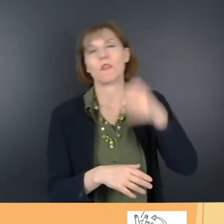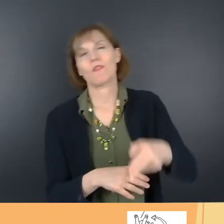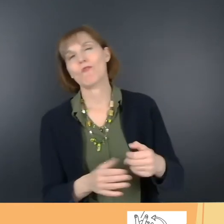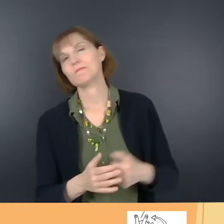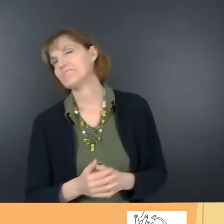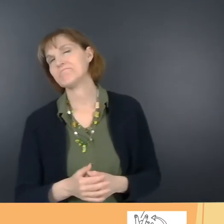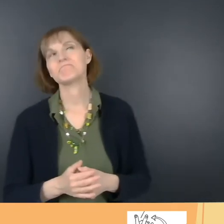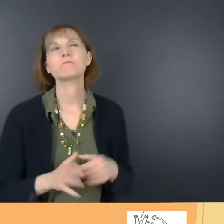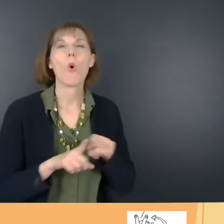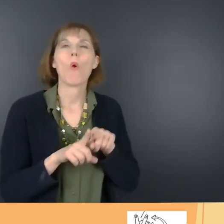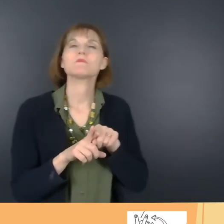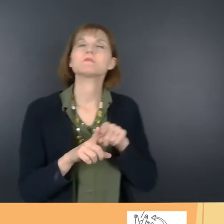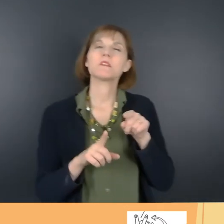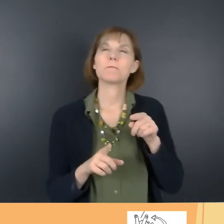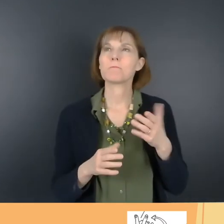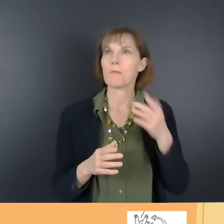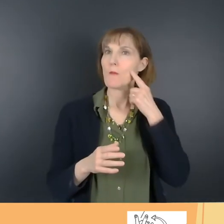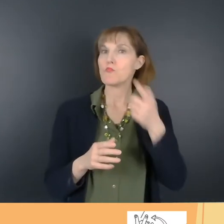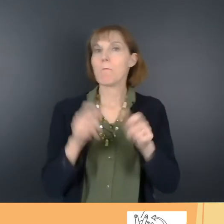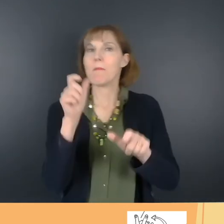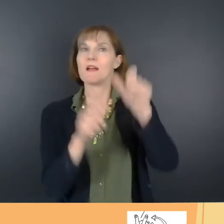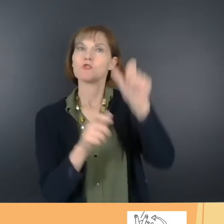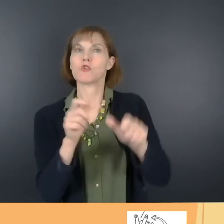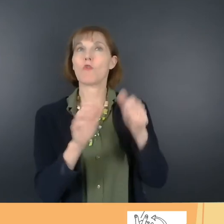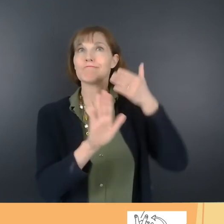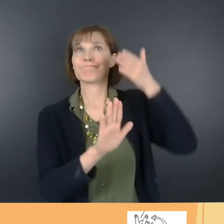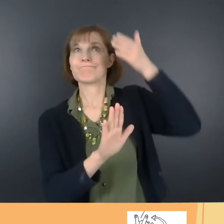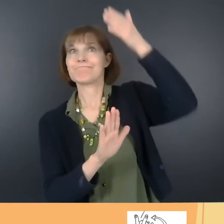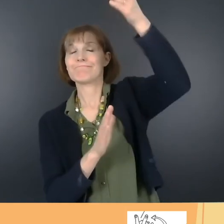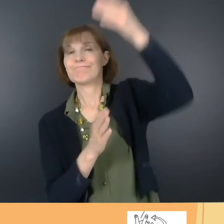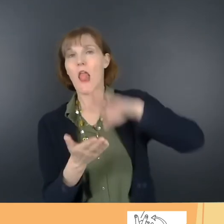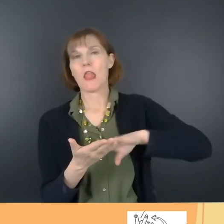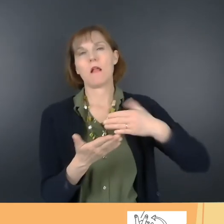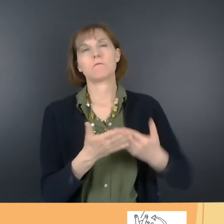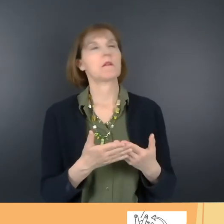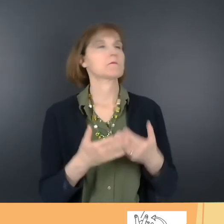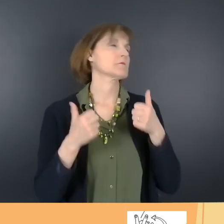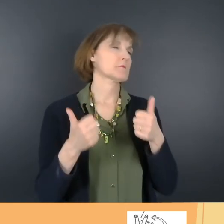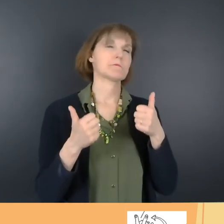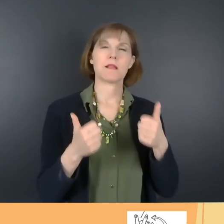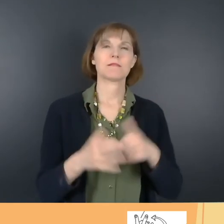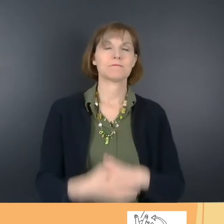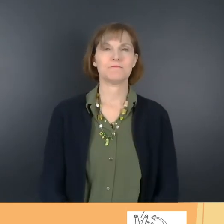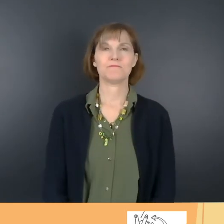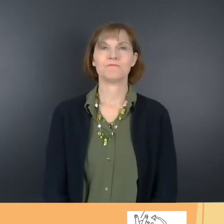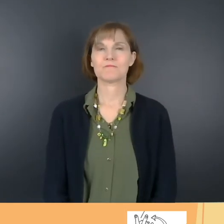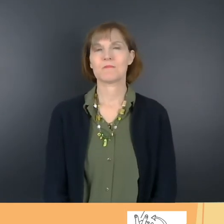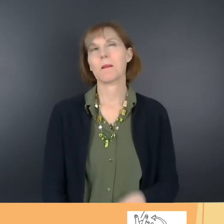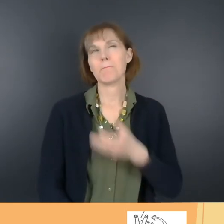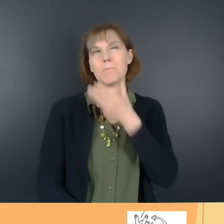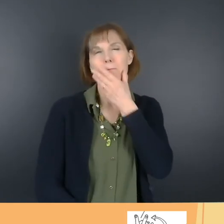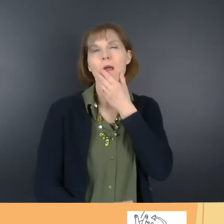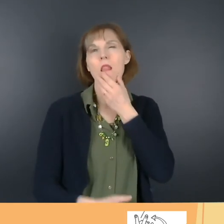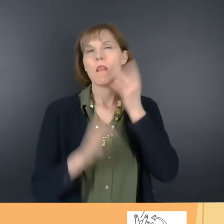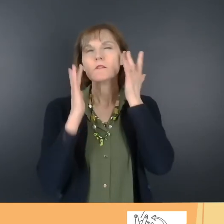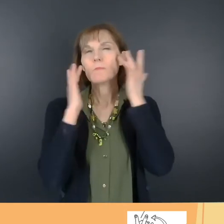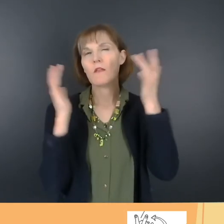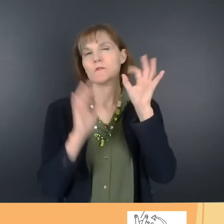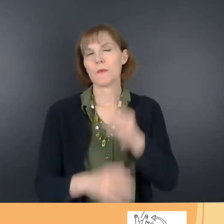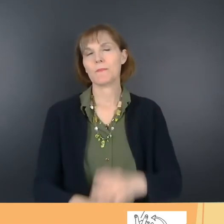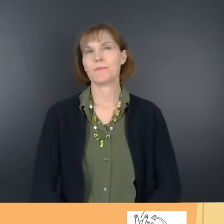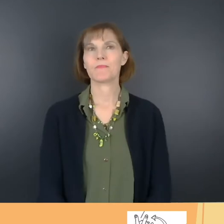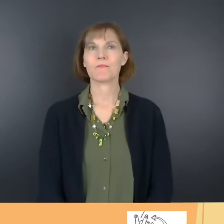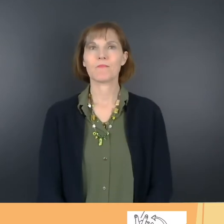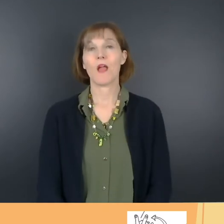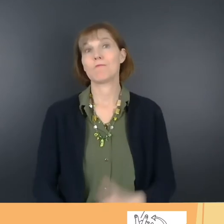signes. Voilà. Et puis, c'est très, très formateur pour des futurs interprètes.'est génial. C'est